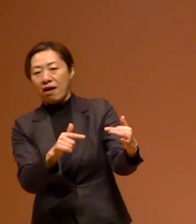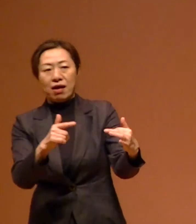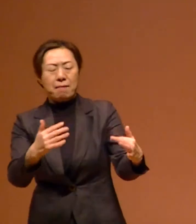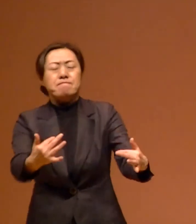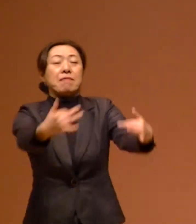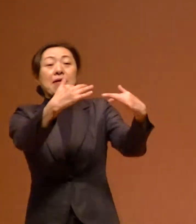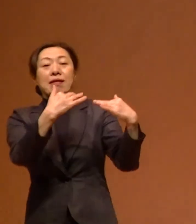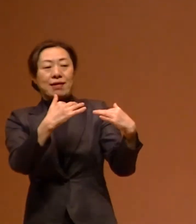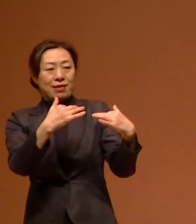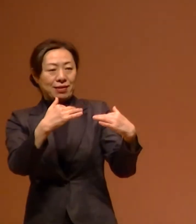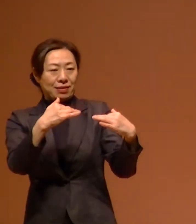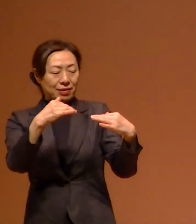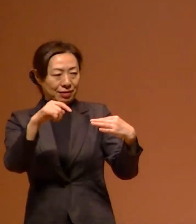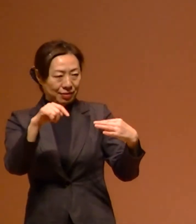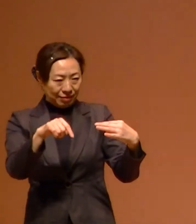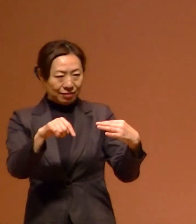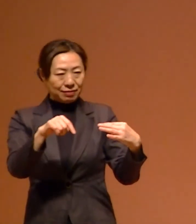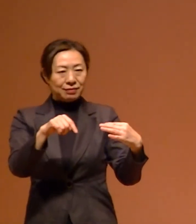それで、